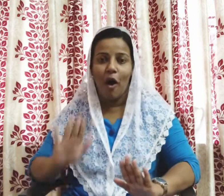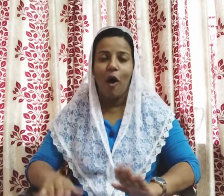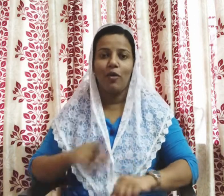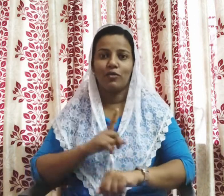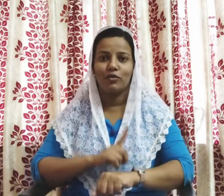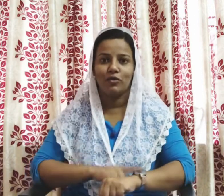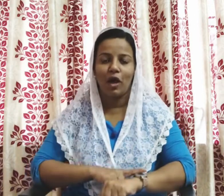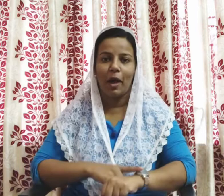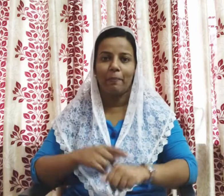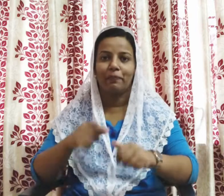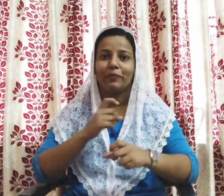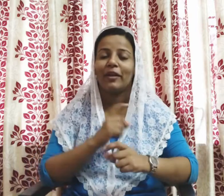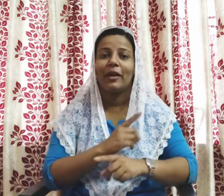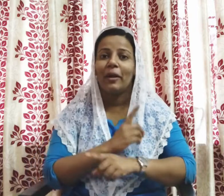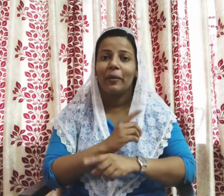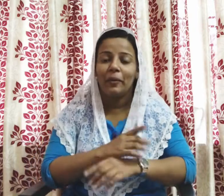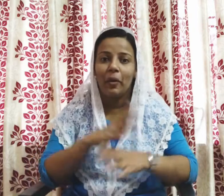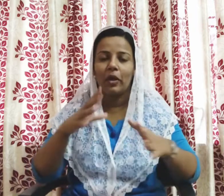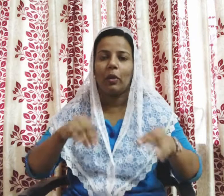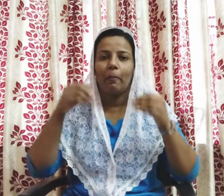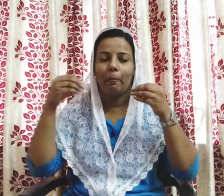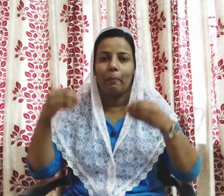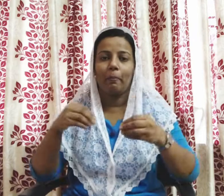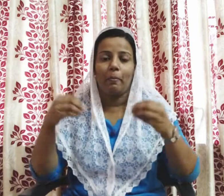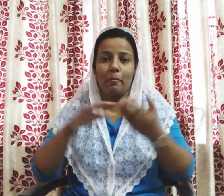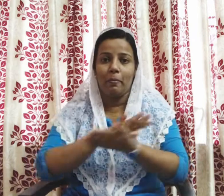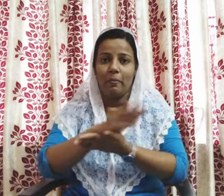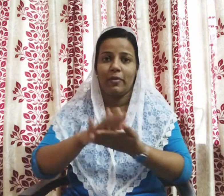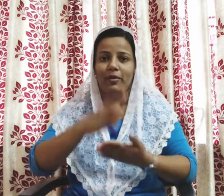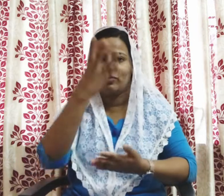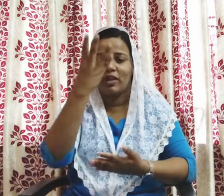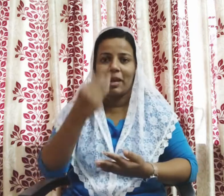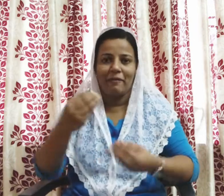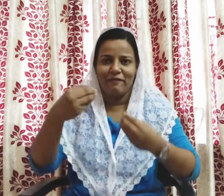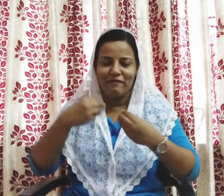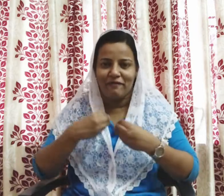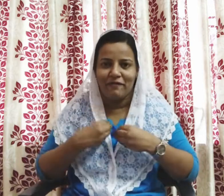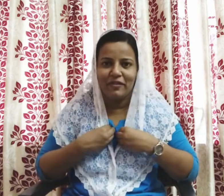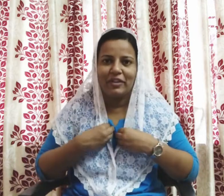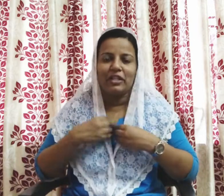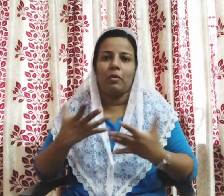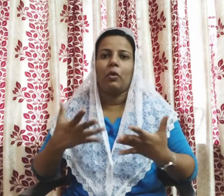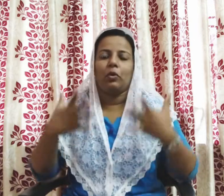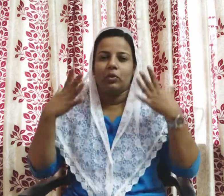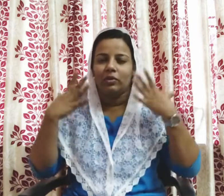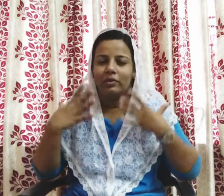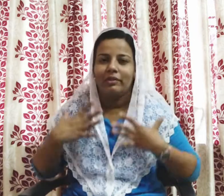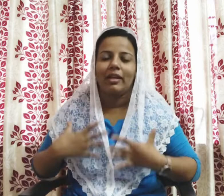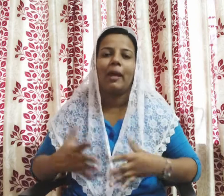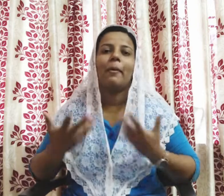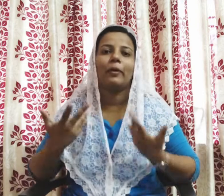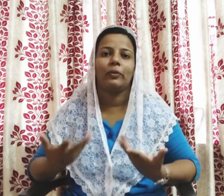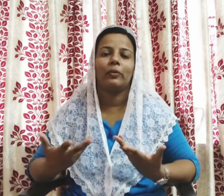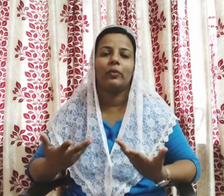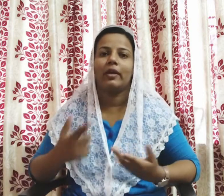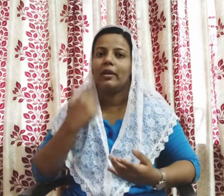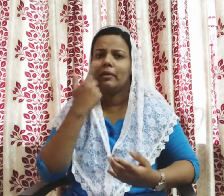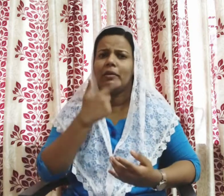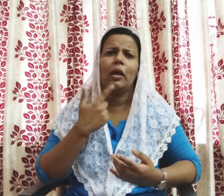അപ്പോസ്തോലന്മാരെ അകത്ത് വന്ന് പരിശുദ്ധാത്മാവ് വസിച്ചിട്ട് അപ്പോസ്തോലന്മാരുടെ കൈകളിലൂടെയും അപ്പോസ്തോലന്മാരുടെ